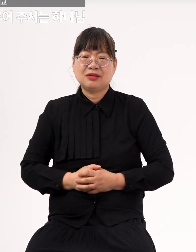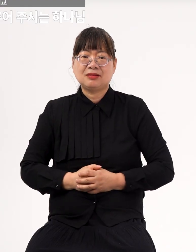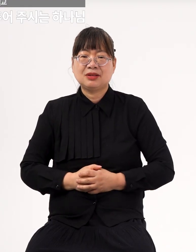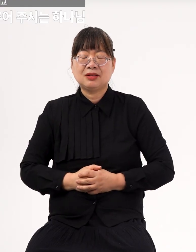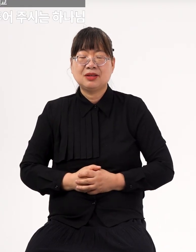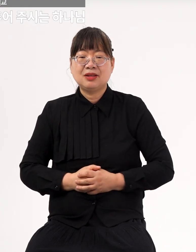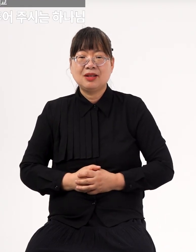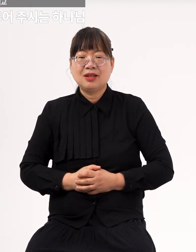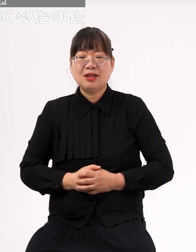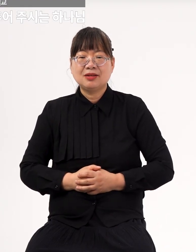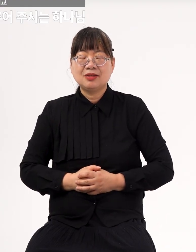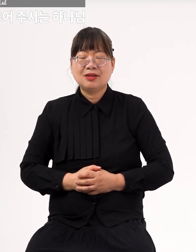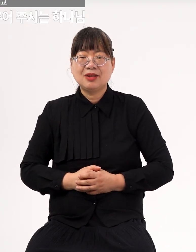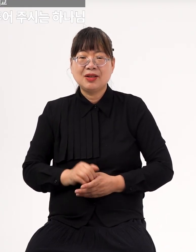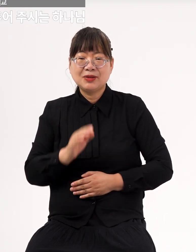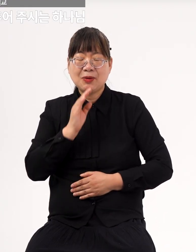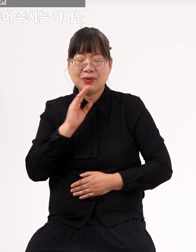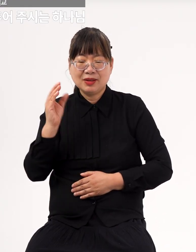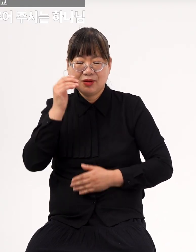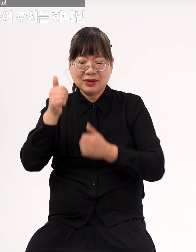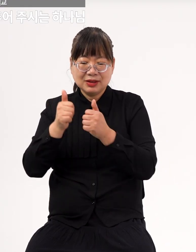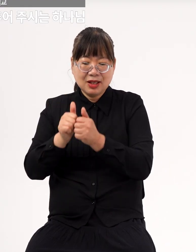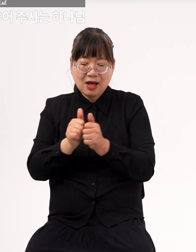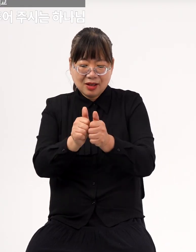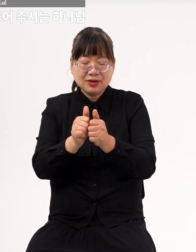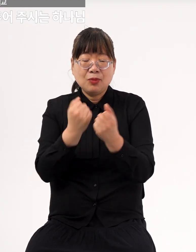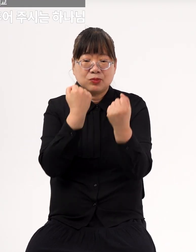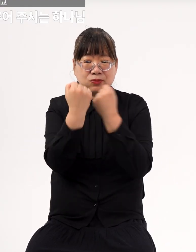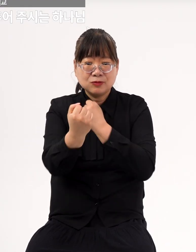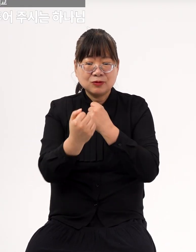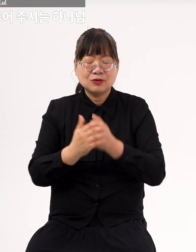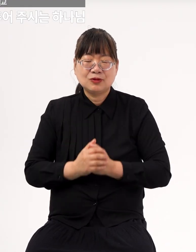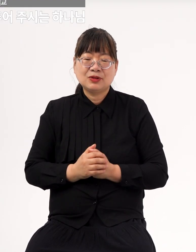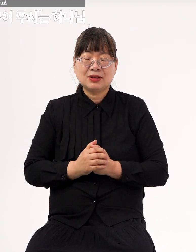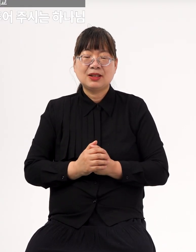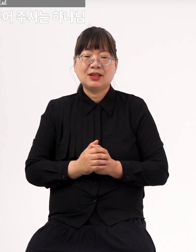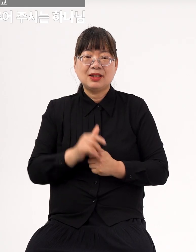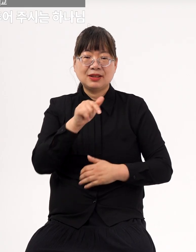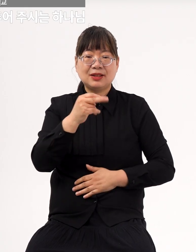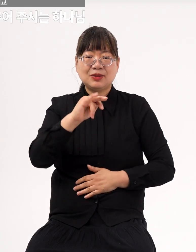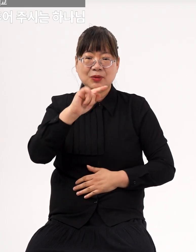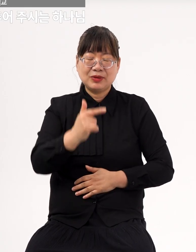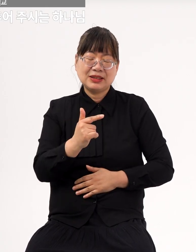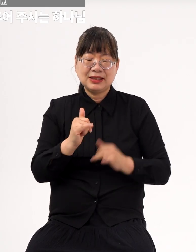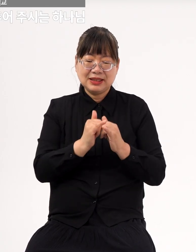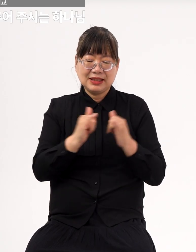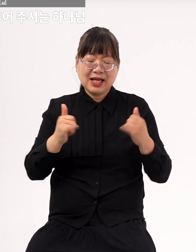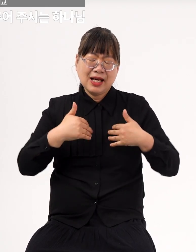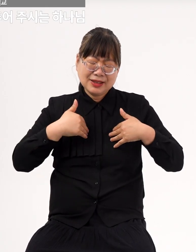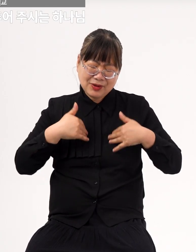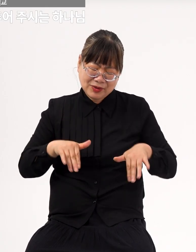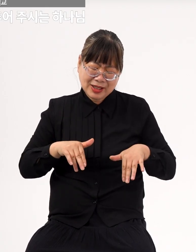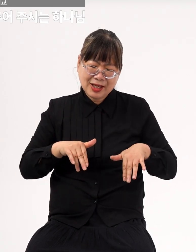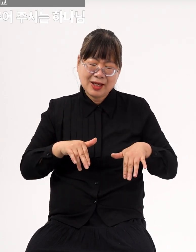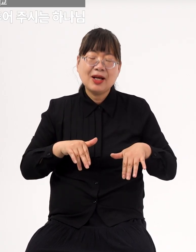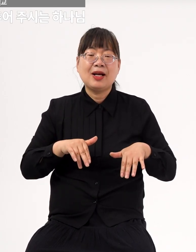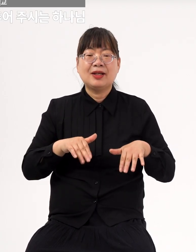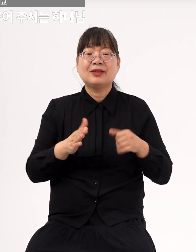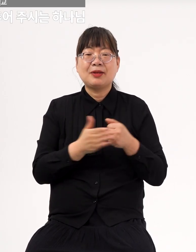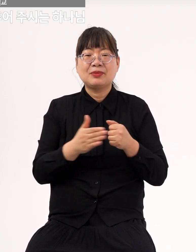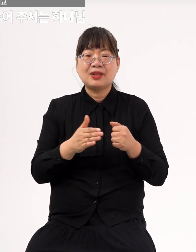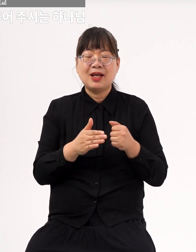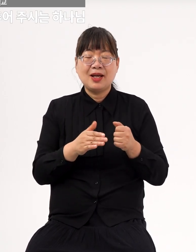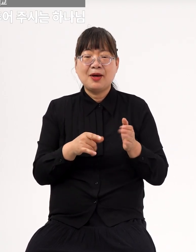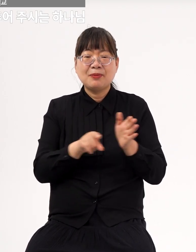이렇게까지 하시는데도 기드온은 끝까지 마음속에 인간의 연약함 때문에